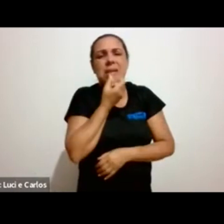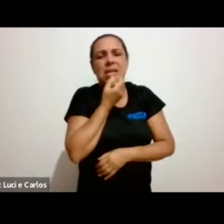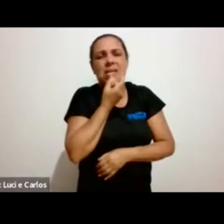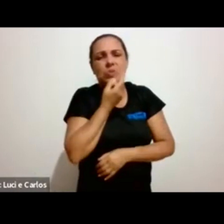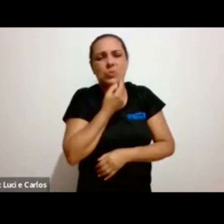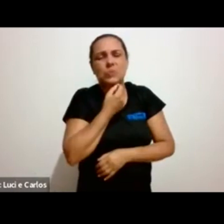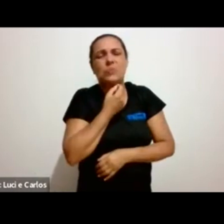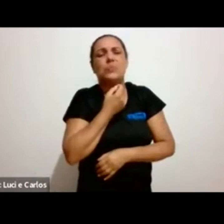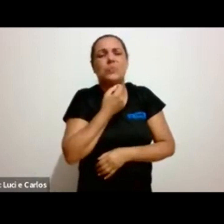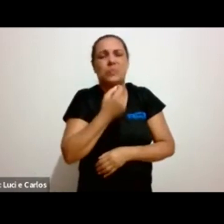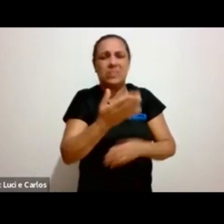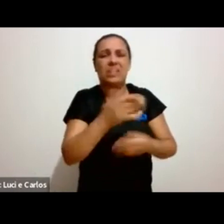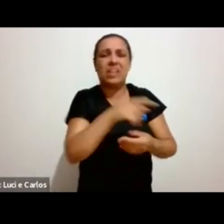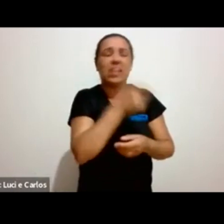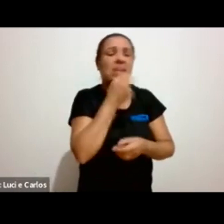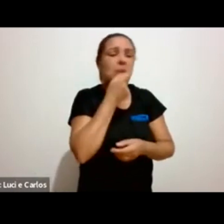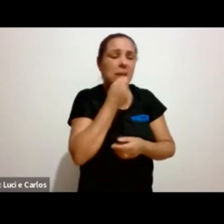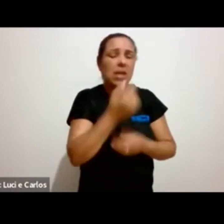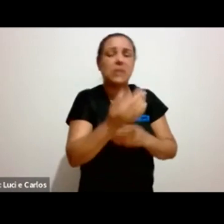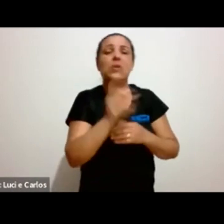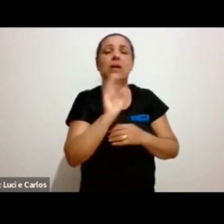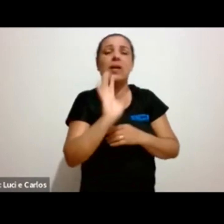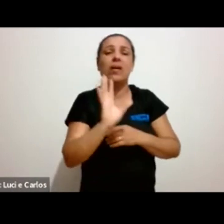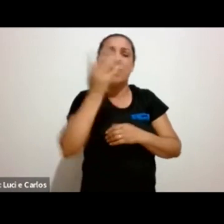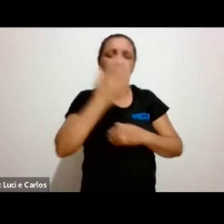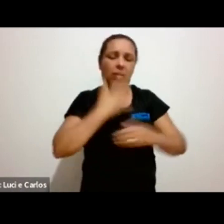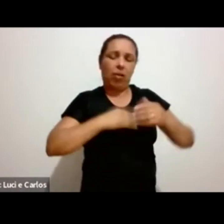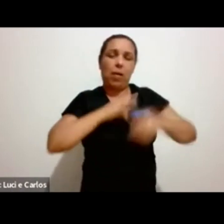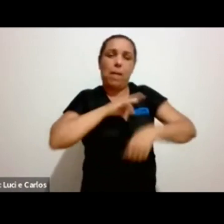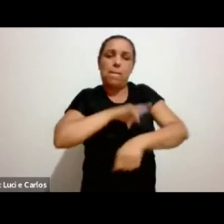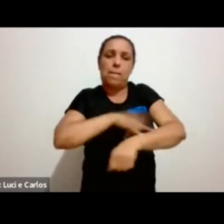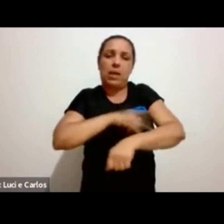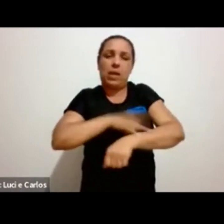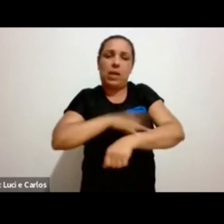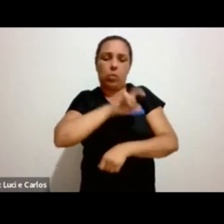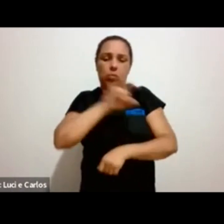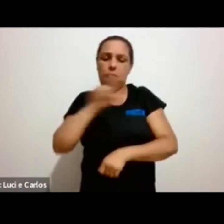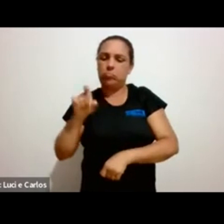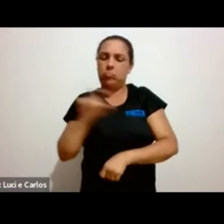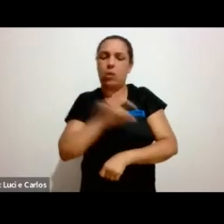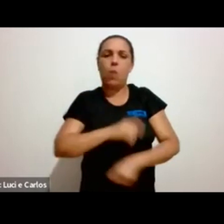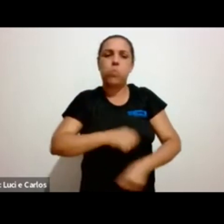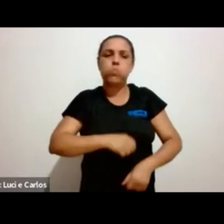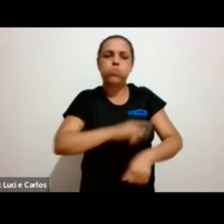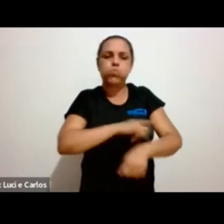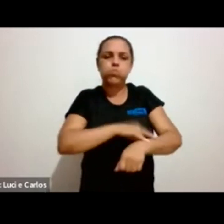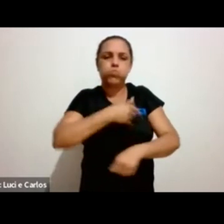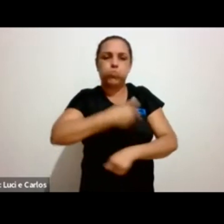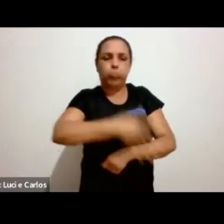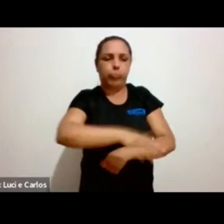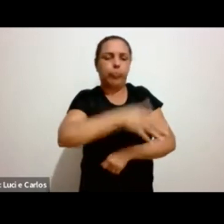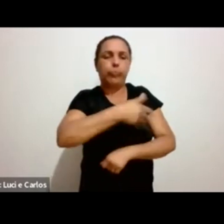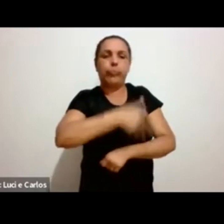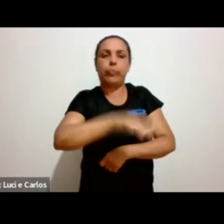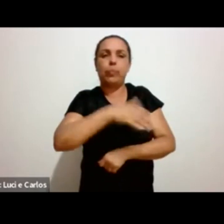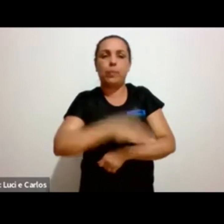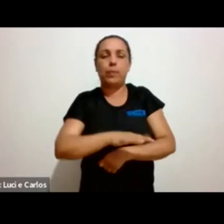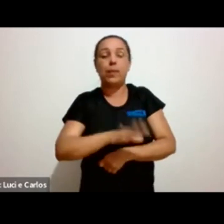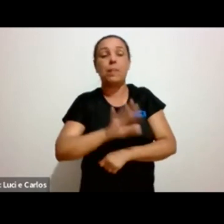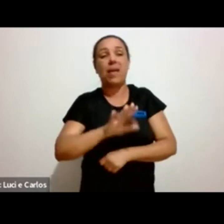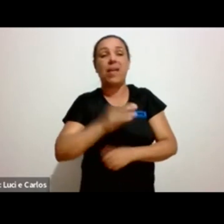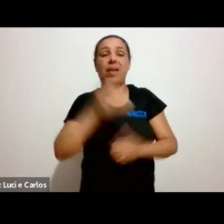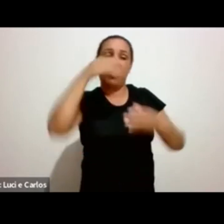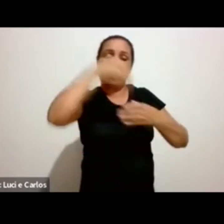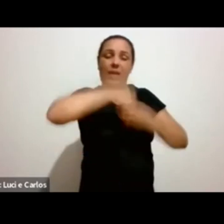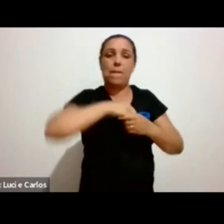precisa para a expulsão de fezes, ele começa a ser amortecido. E aí você, além de tudo, passa a ter